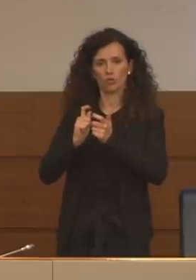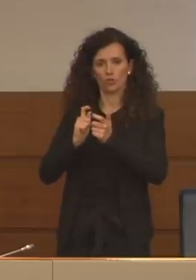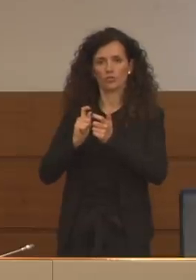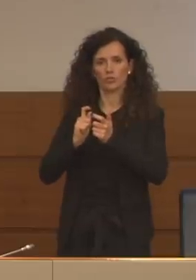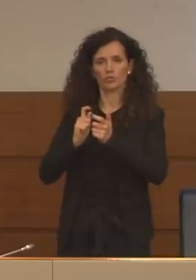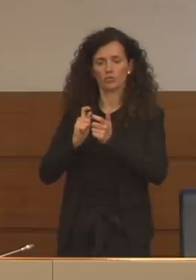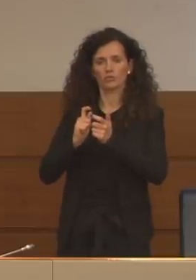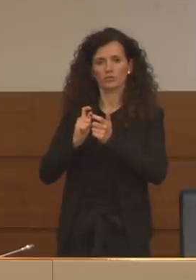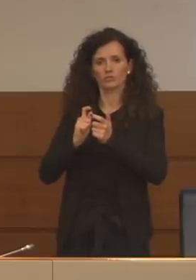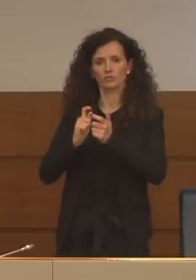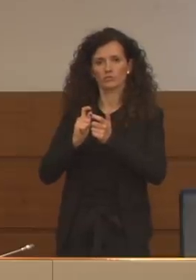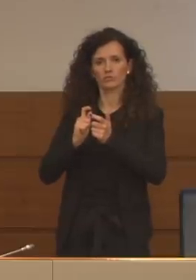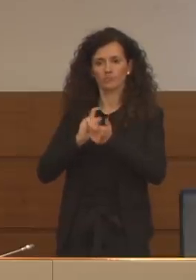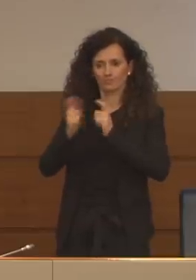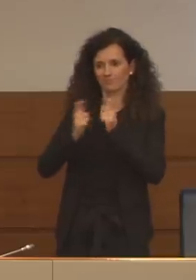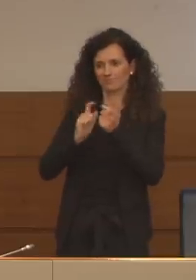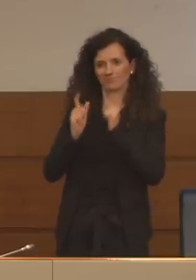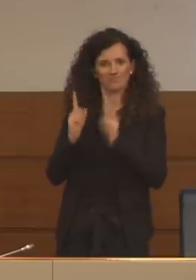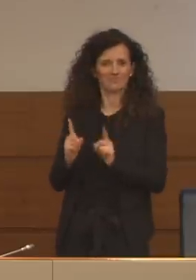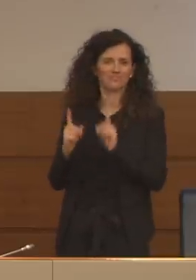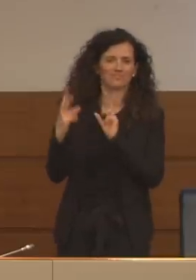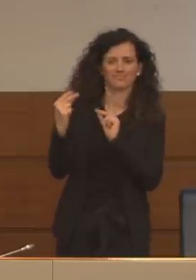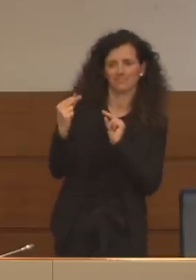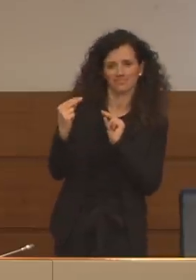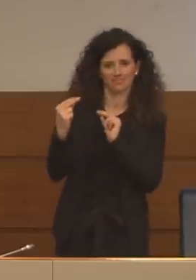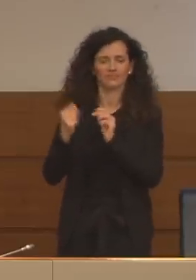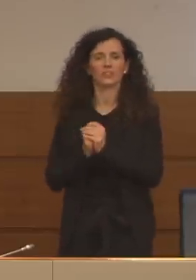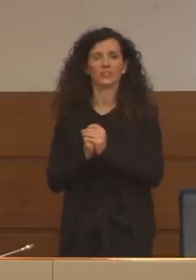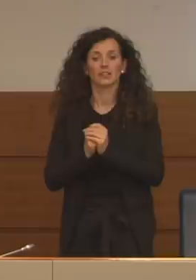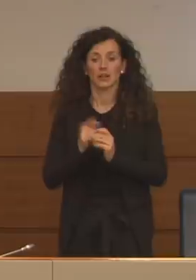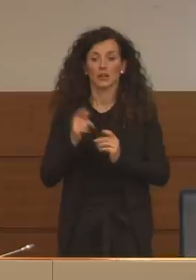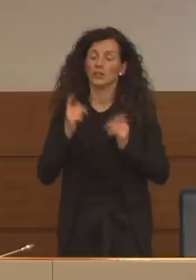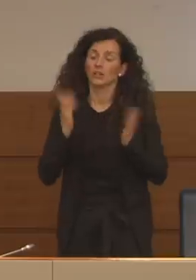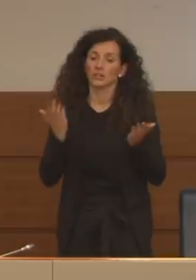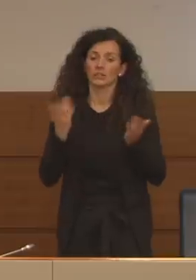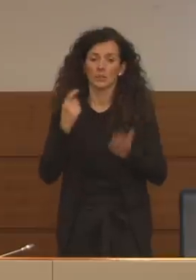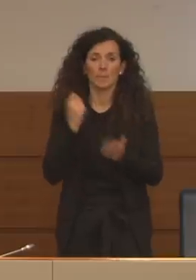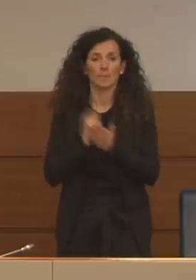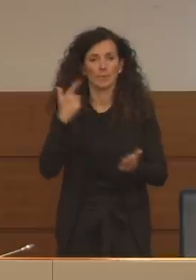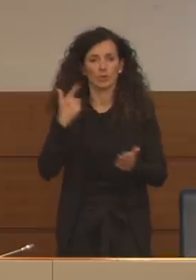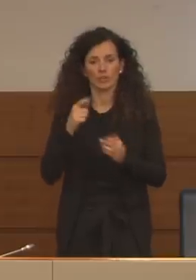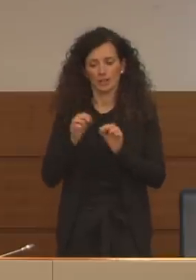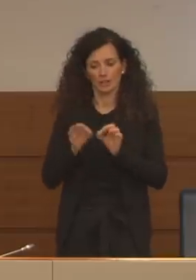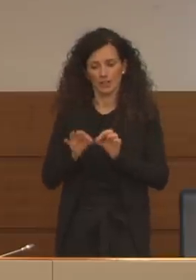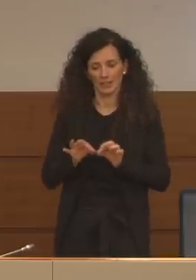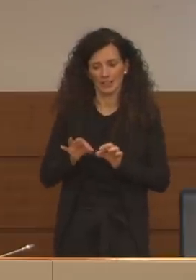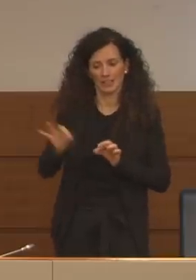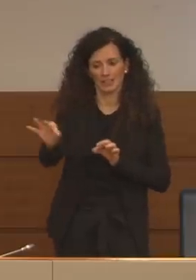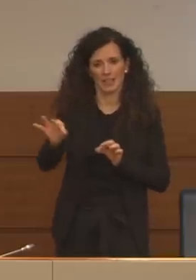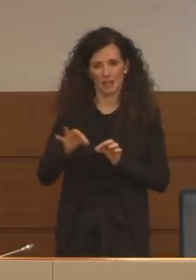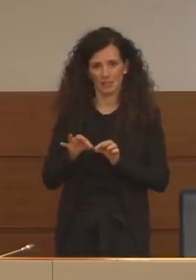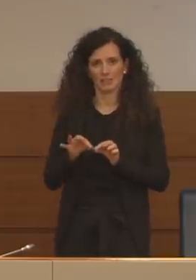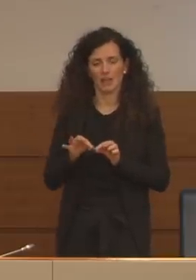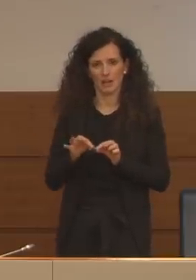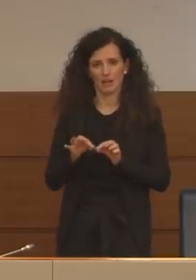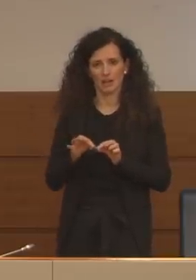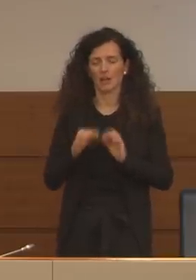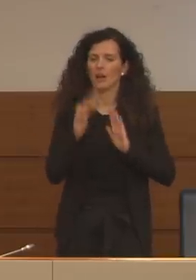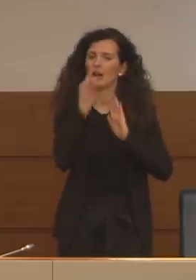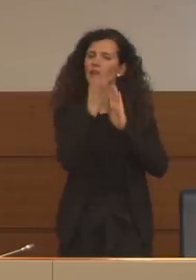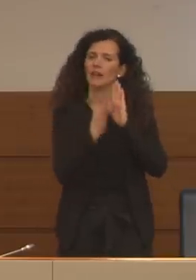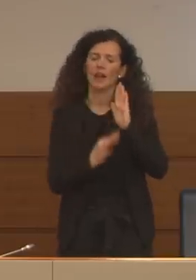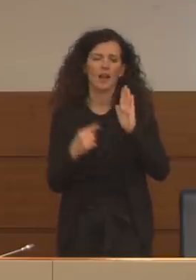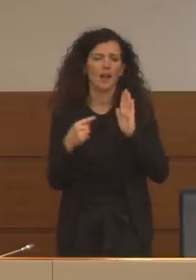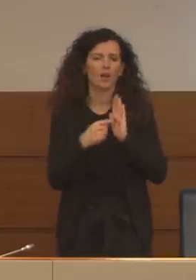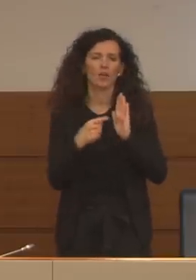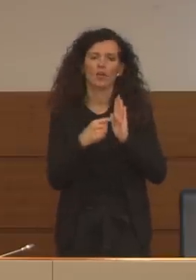si intrattengono quindi la distanza e la regola per la